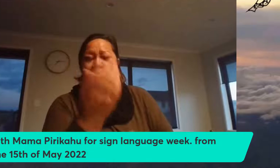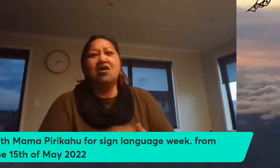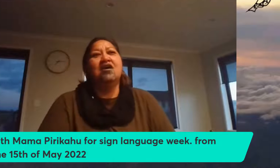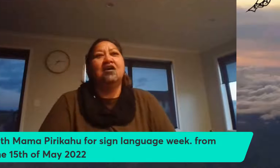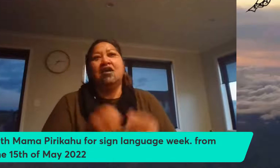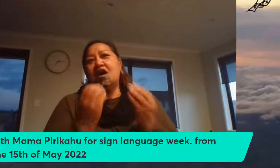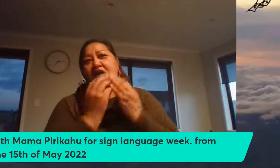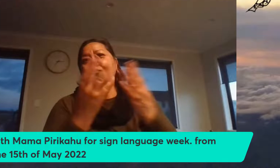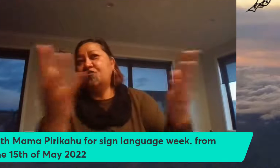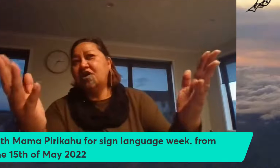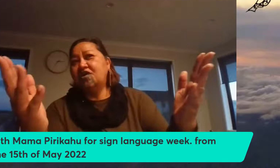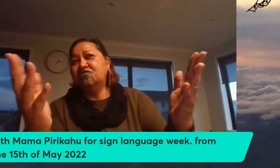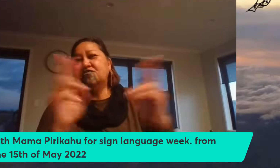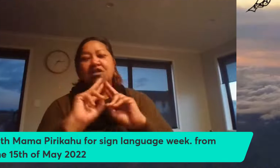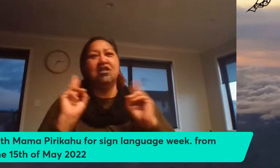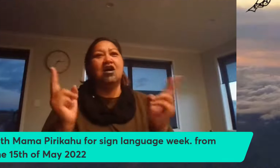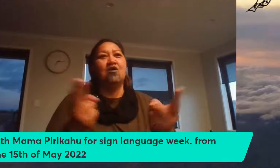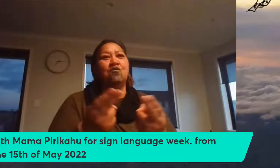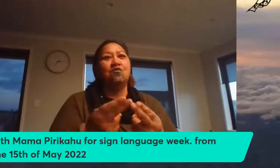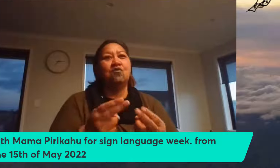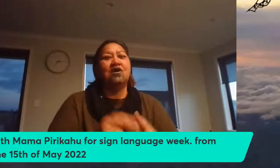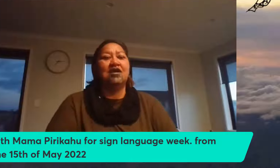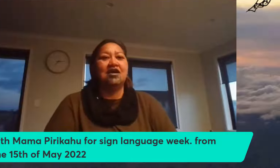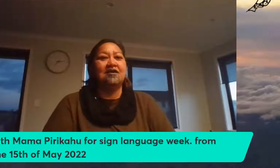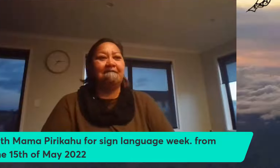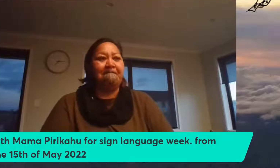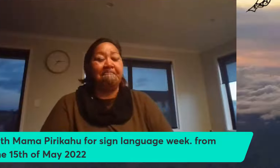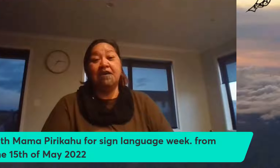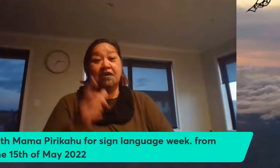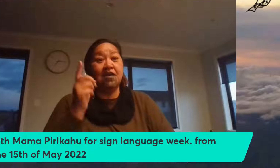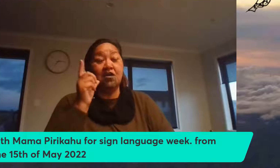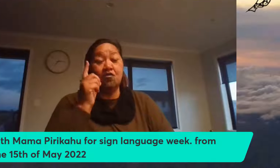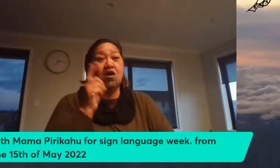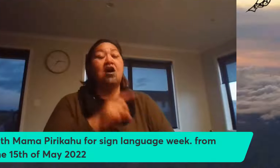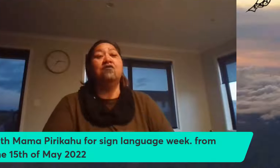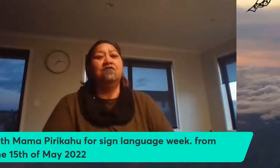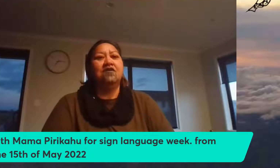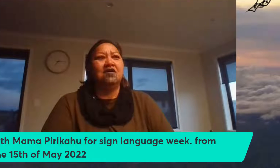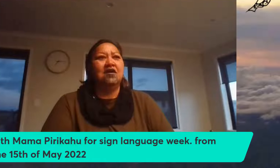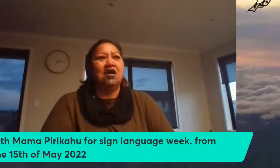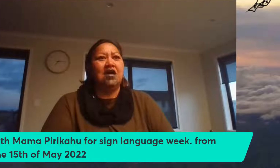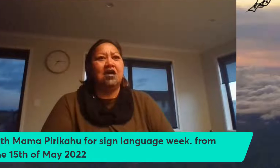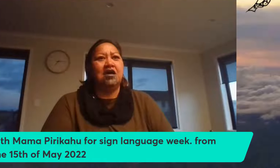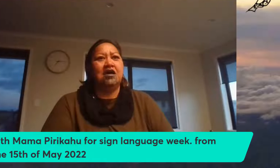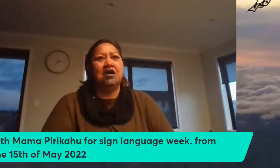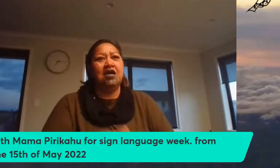reo. Kia āputa atu ki te ao. Ana he kaia kua hau,